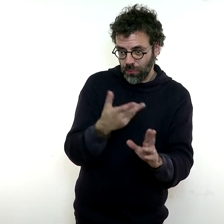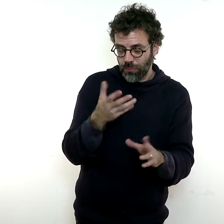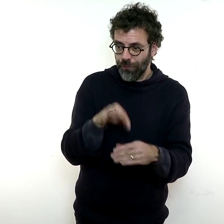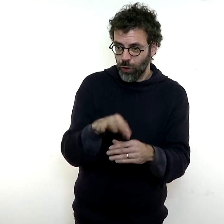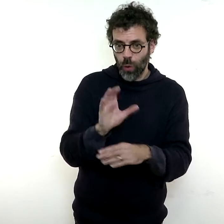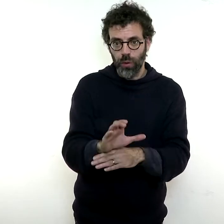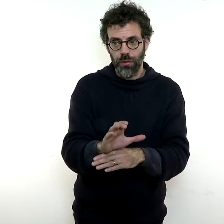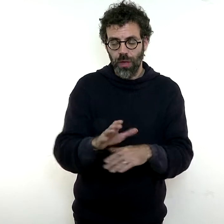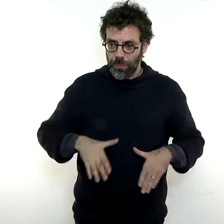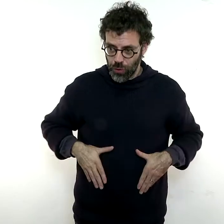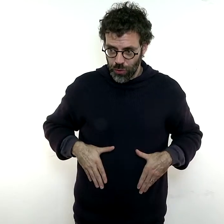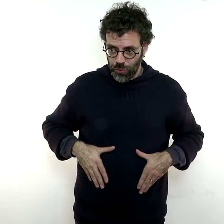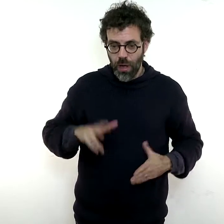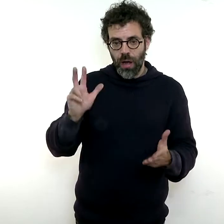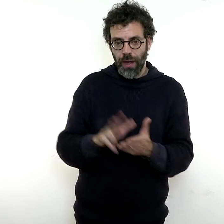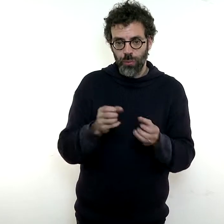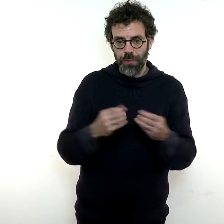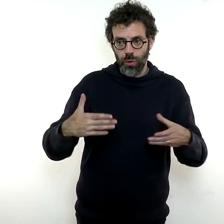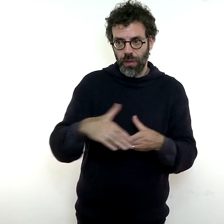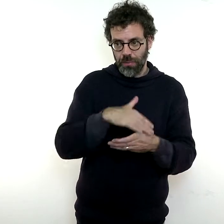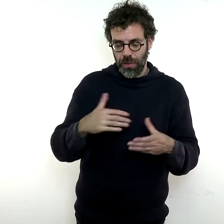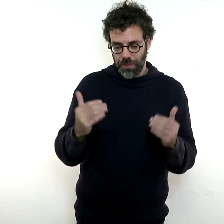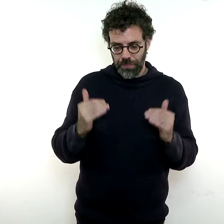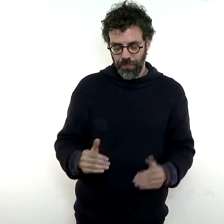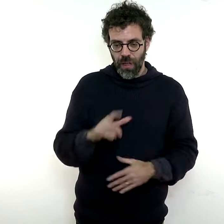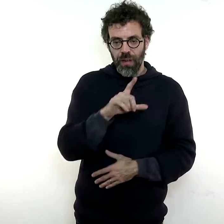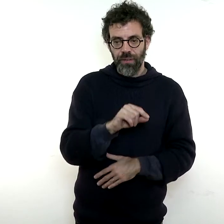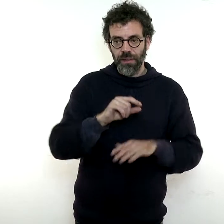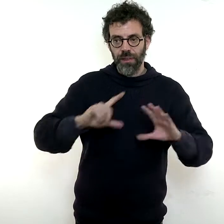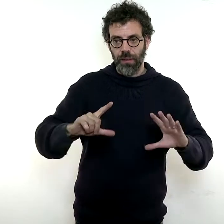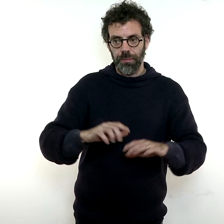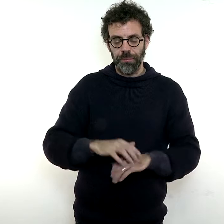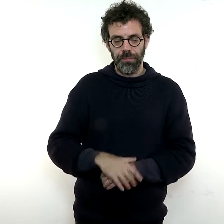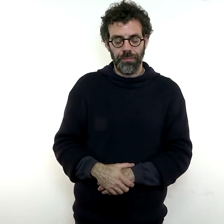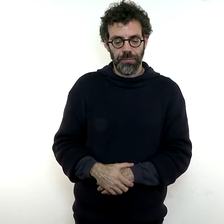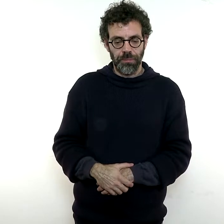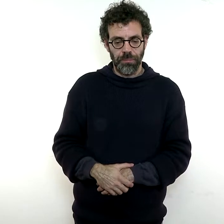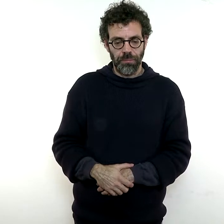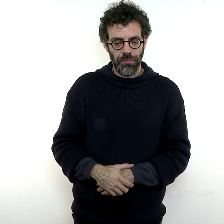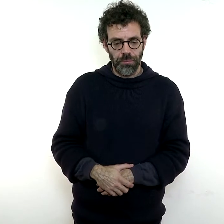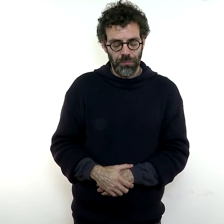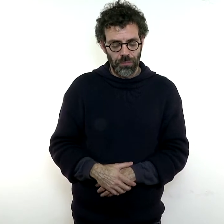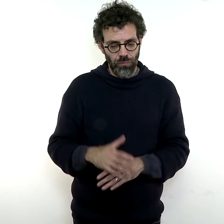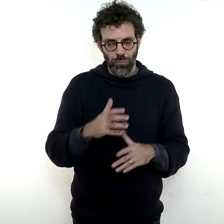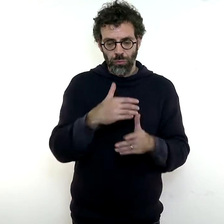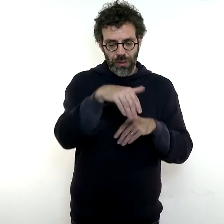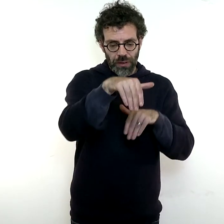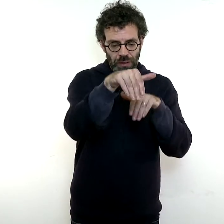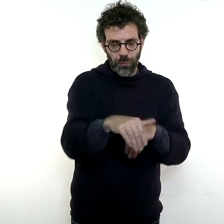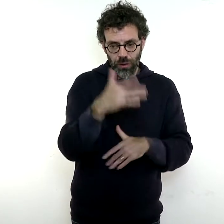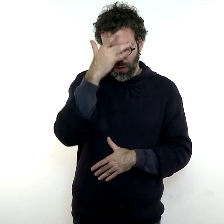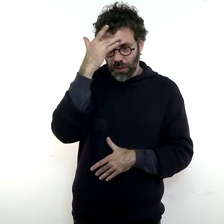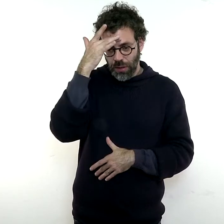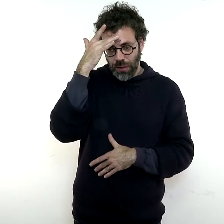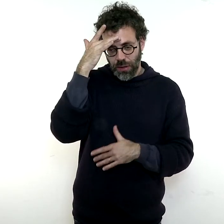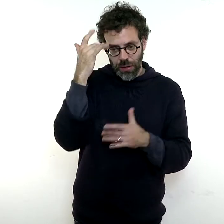Contre? Abstention? Adopté à l'unanimité. Affaire 27. Il s'agit du cimetière Saint-Étienne,